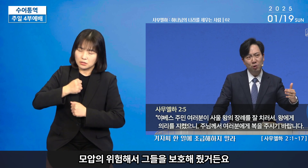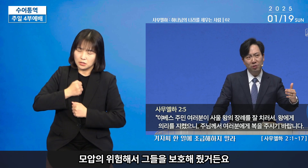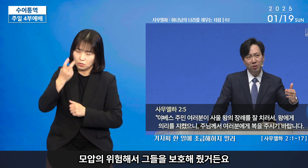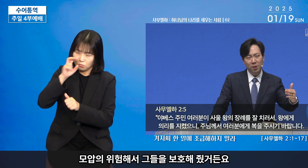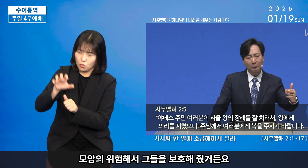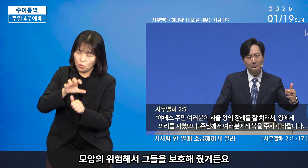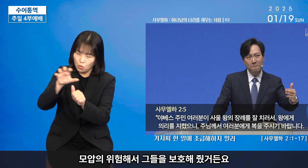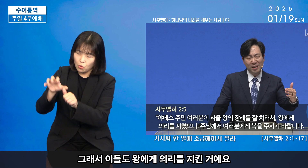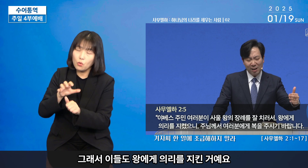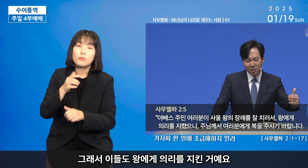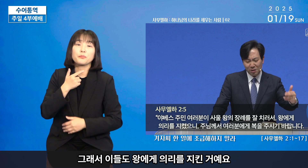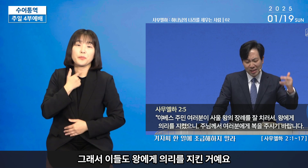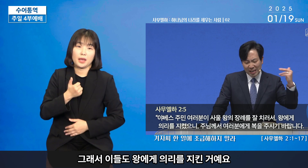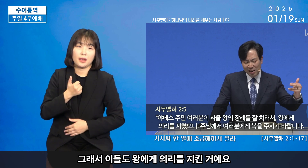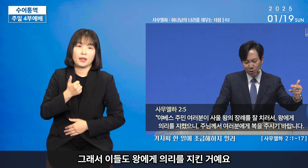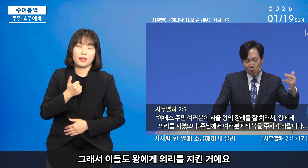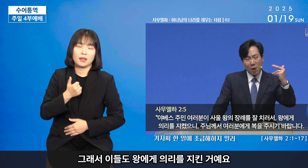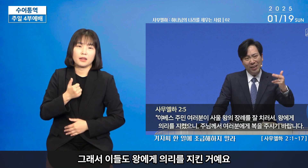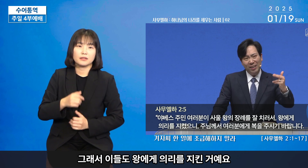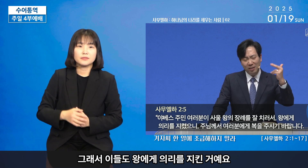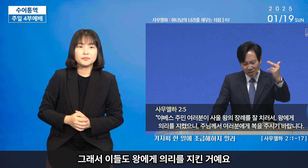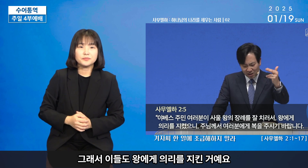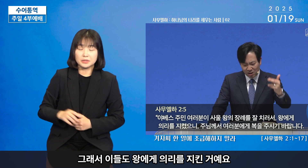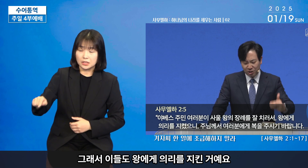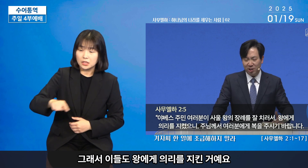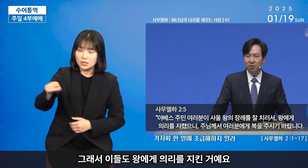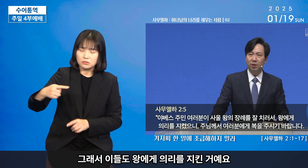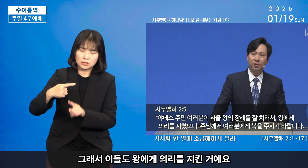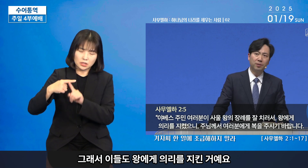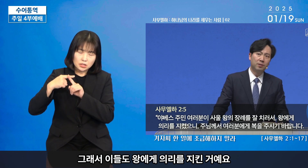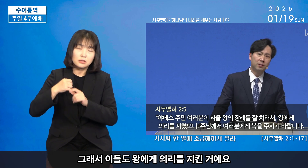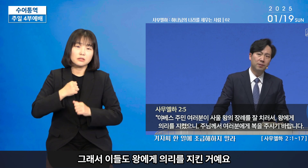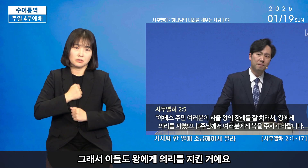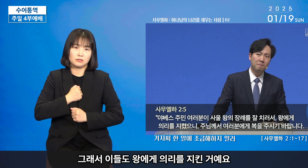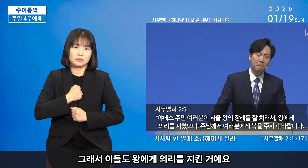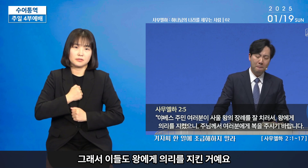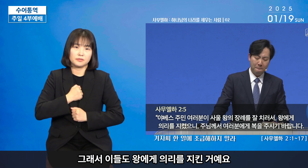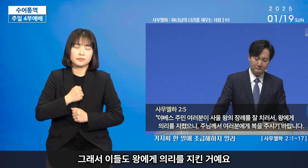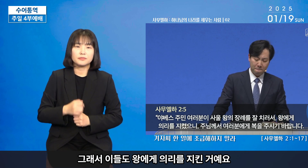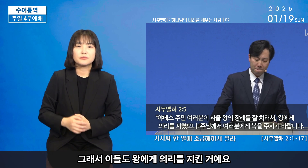보호해 주었거든요. 그래서 이들도 왕에게 의리를 지킨 거예요.